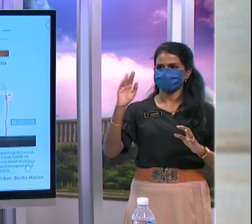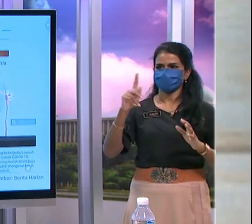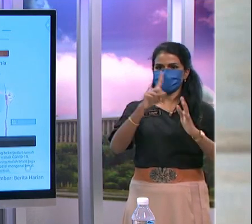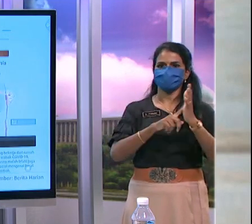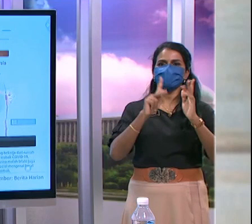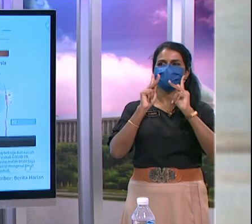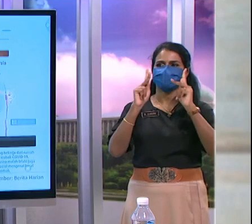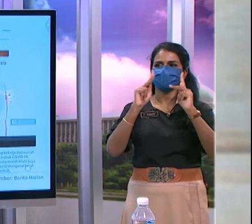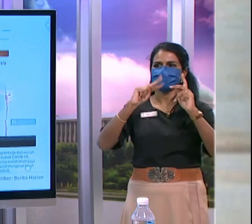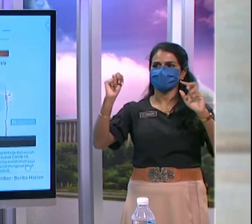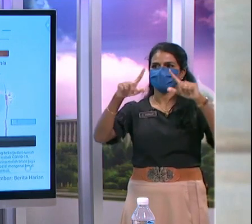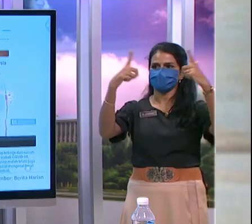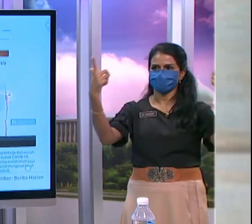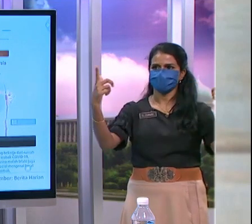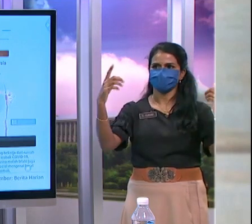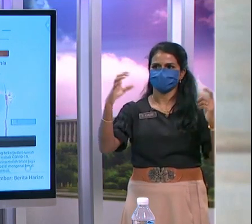Nah. Apa perkataan lain